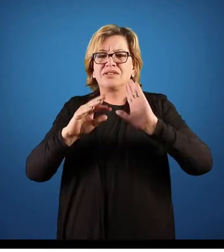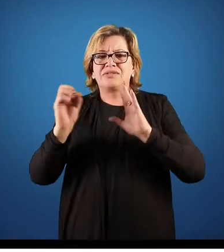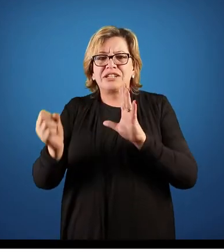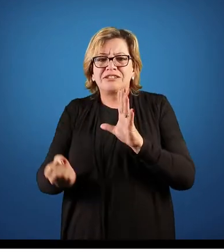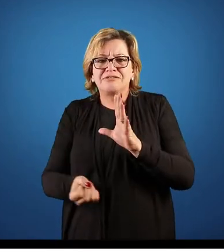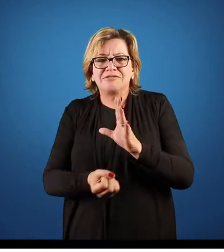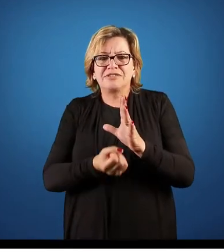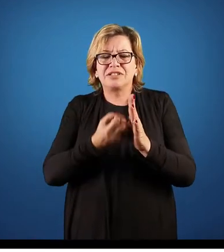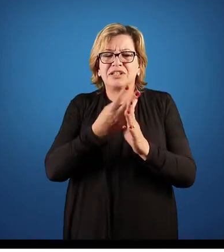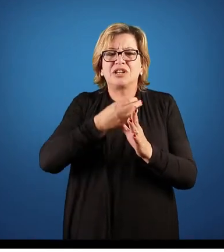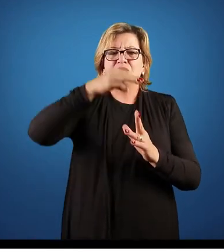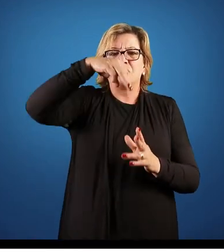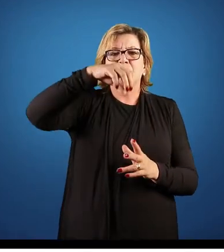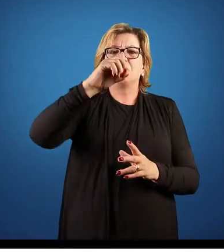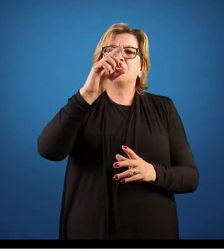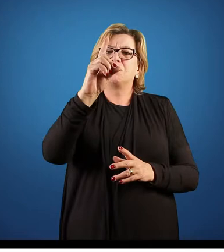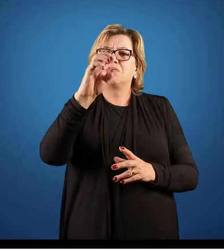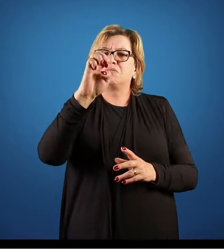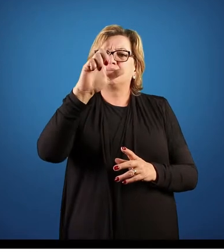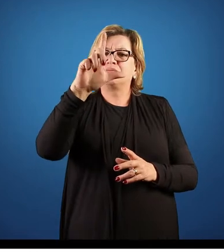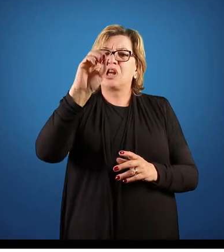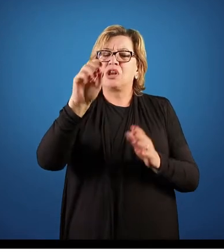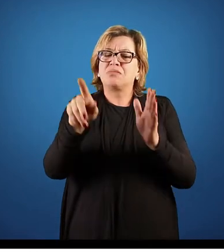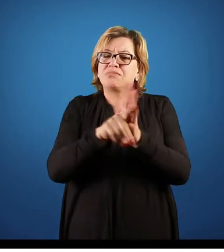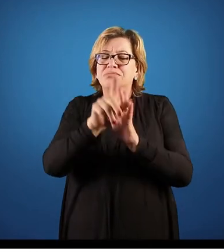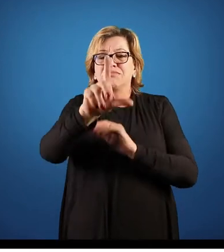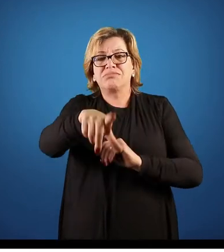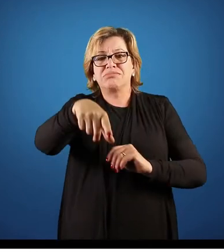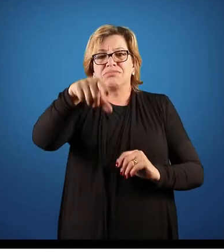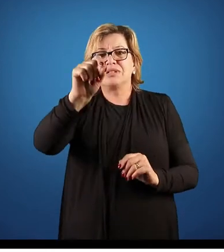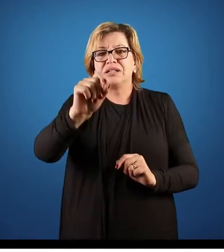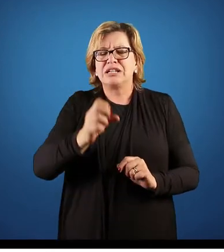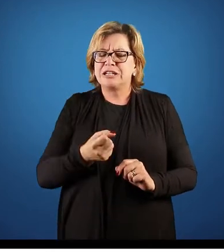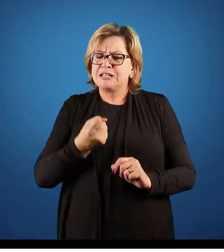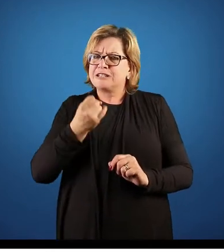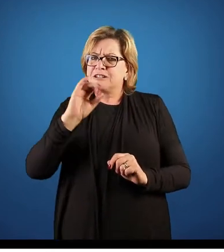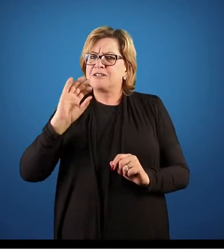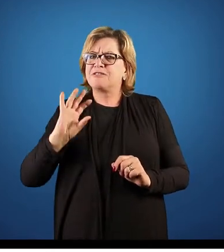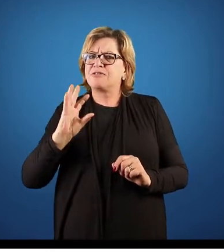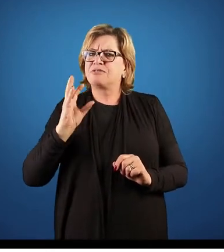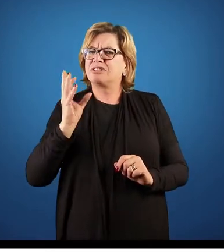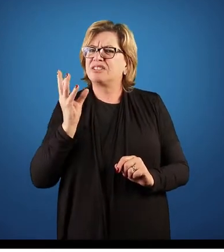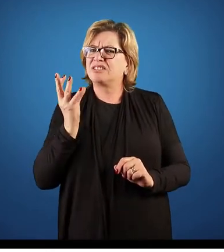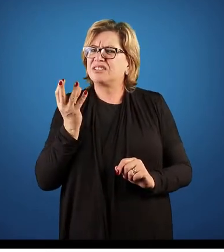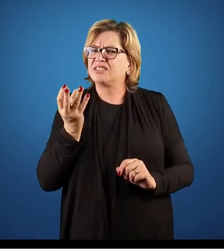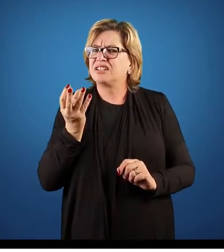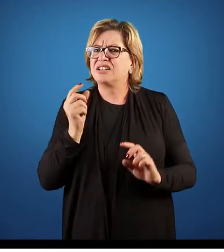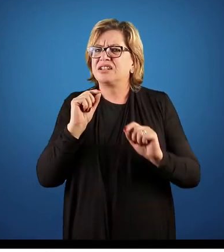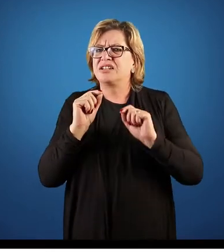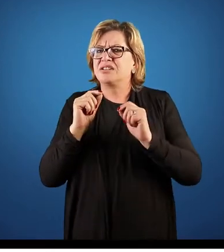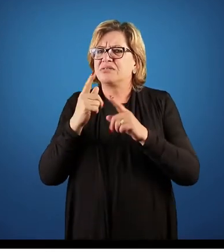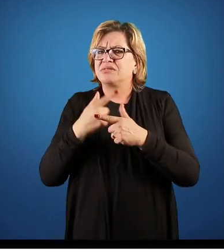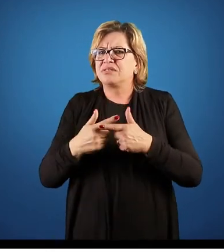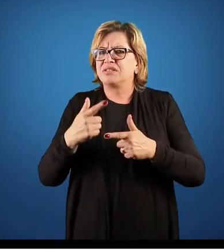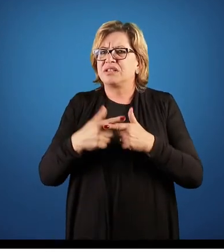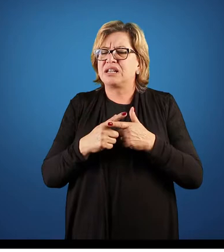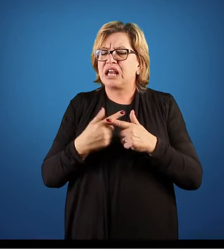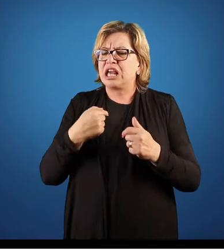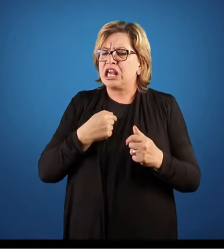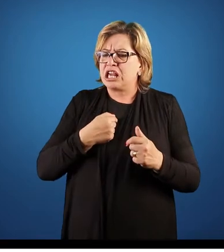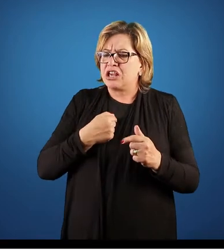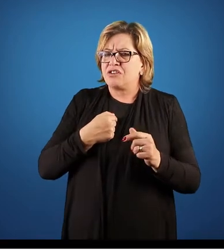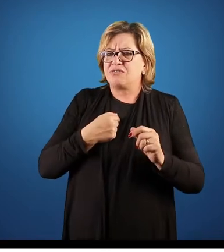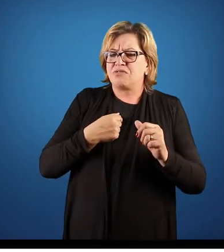modelos dos processos decisórios olha se ocorreu tal coisa nessa fase da organização a eu vou